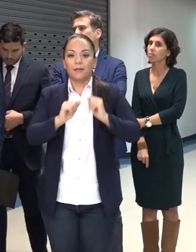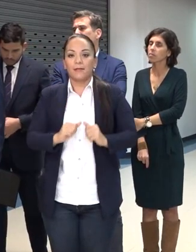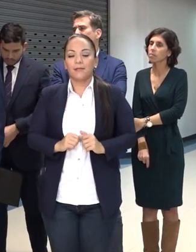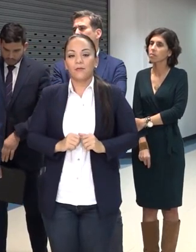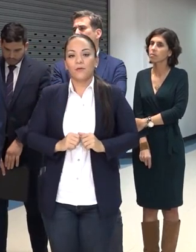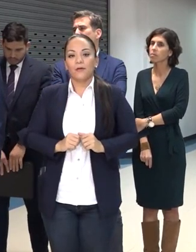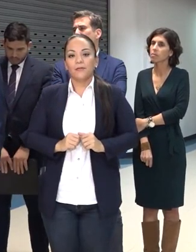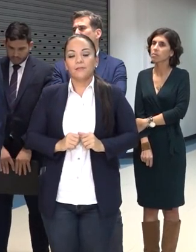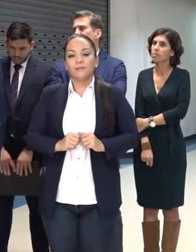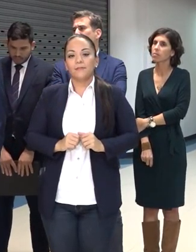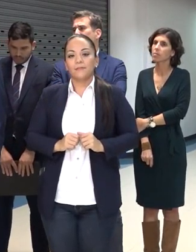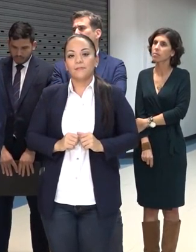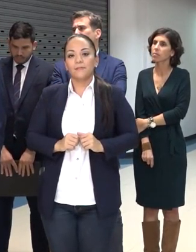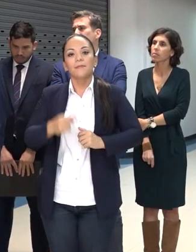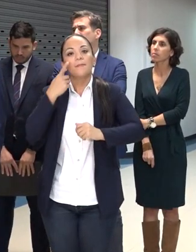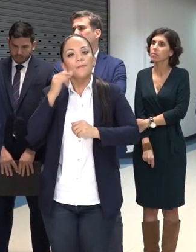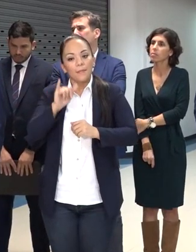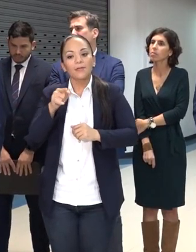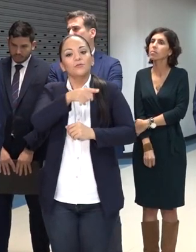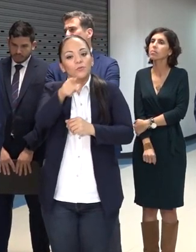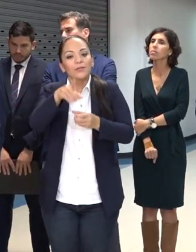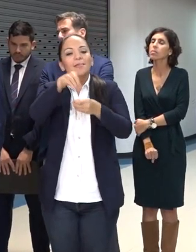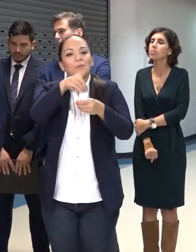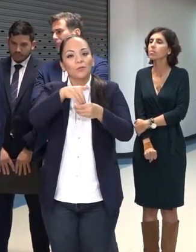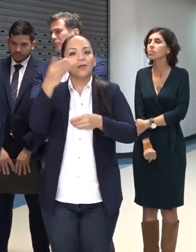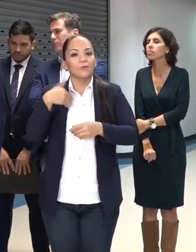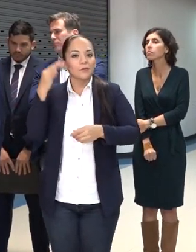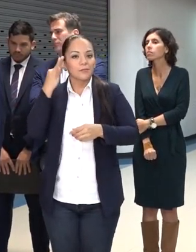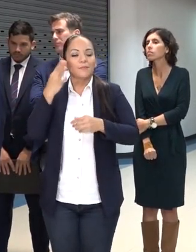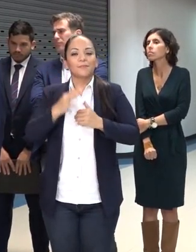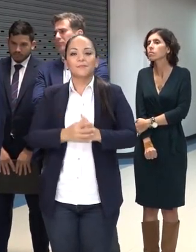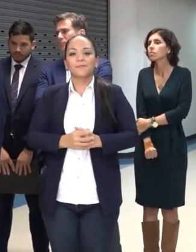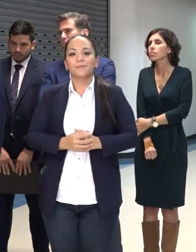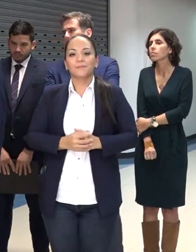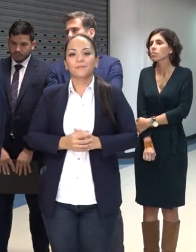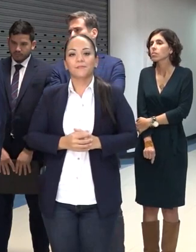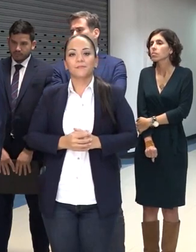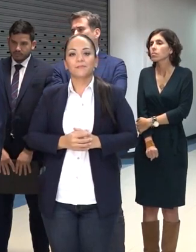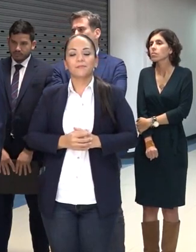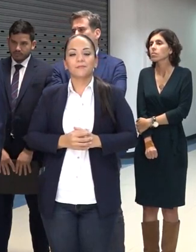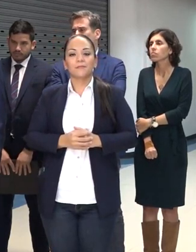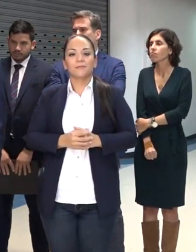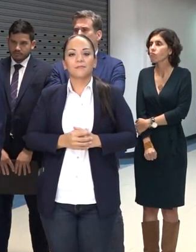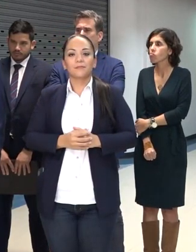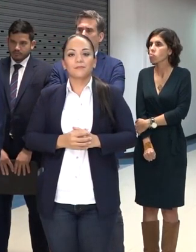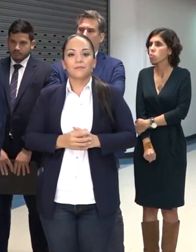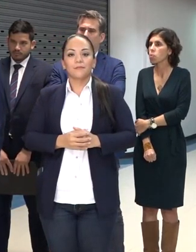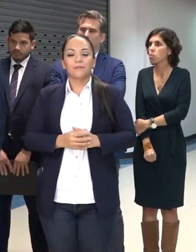Legislativa. Para eso son diputadas y diputados. Y si esa